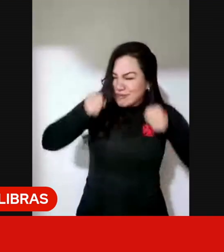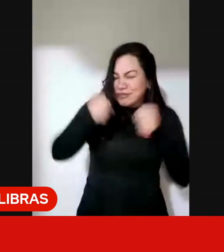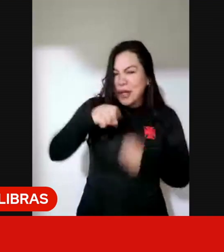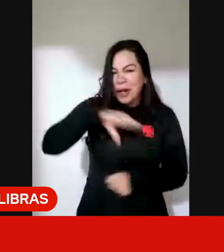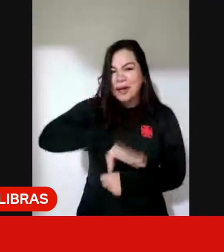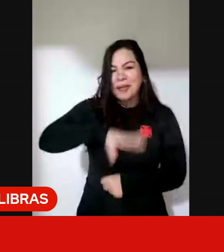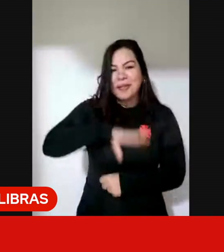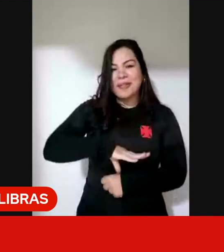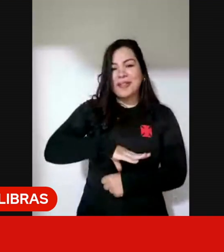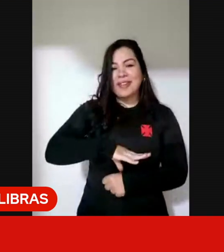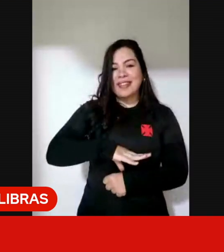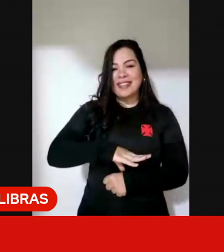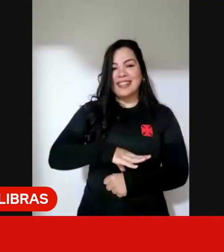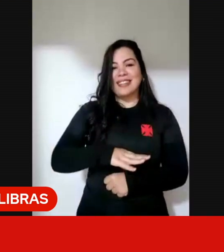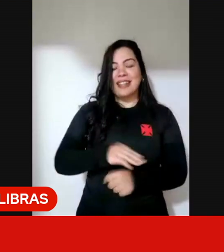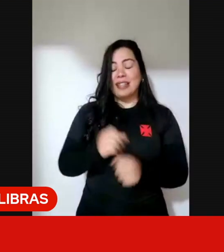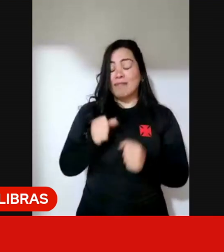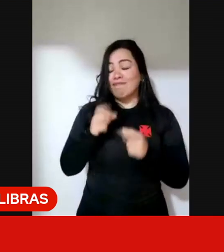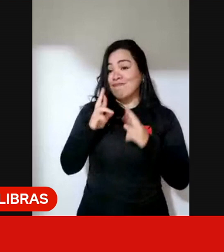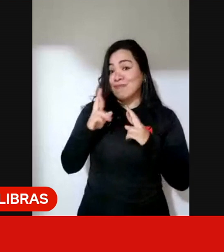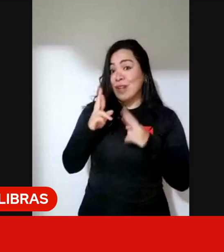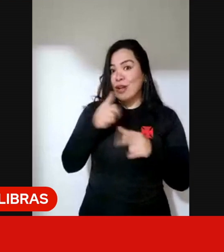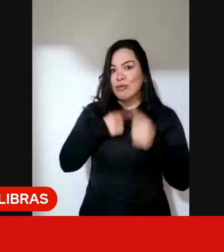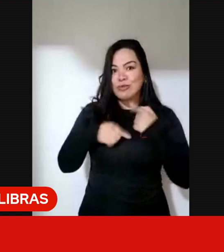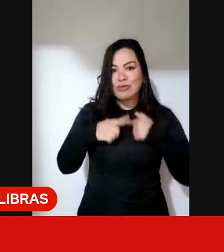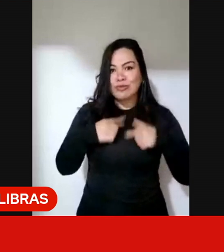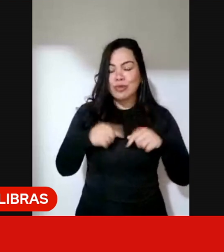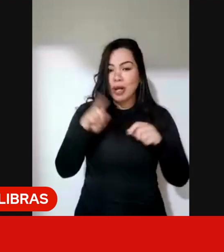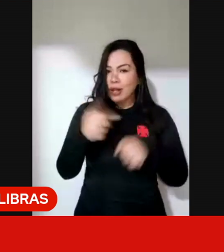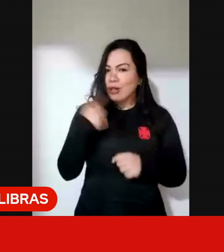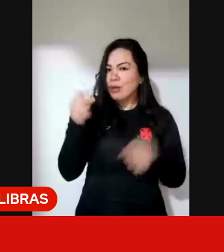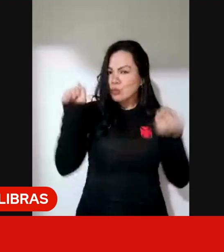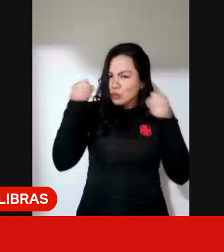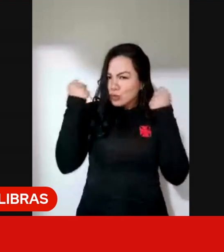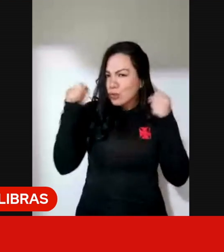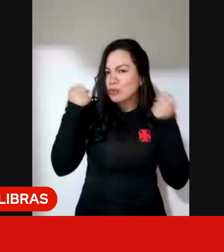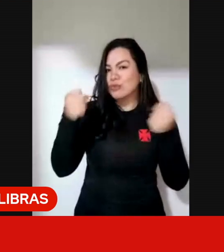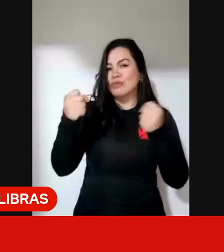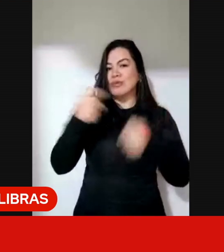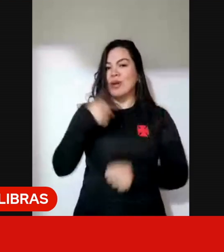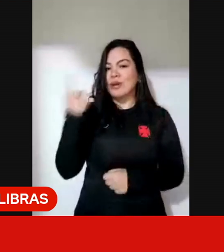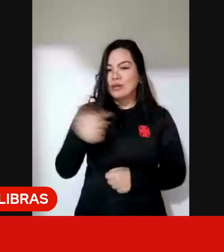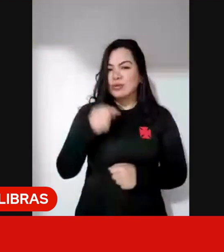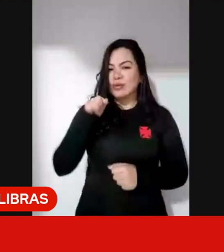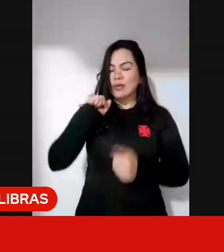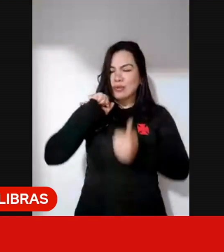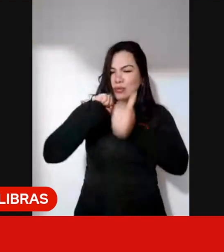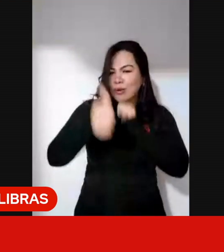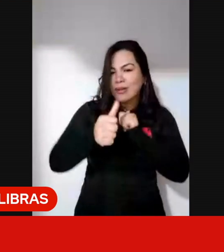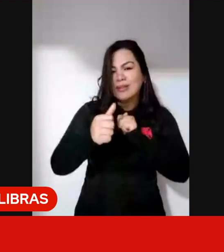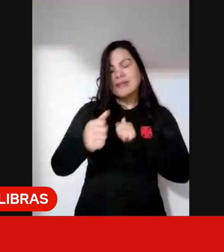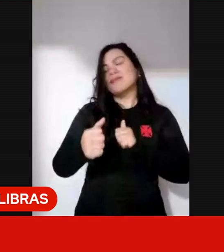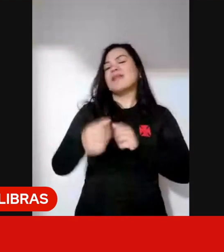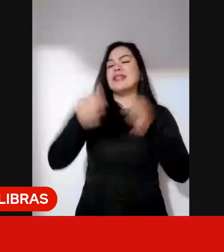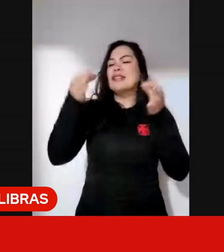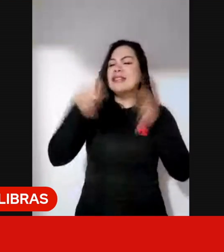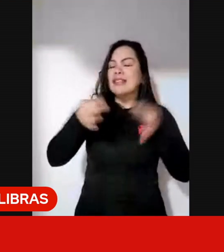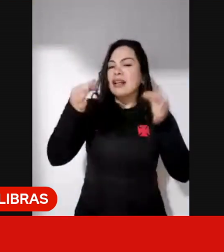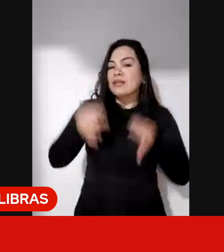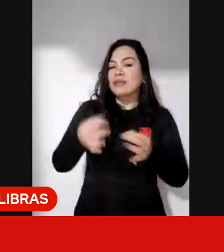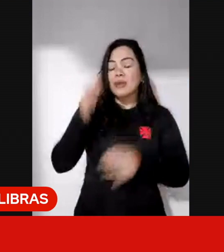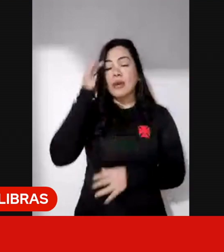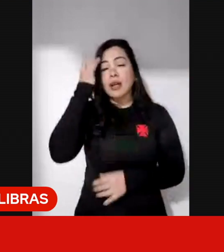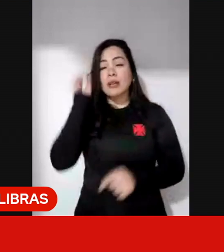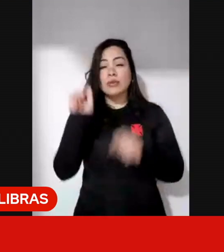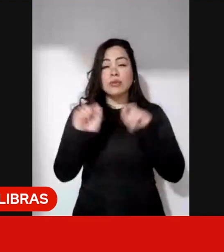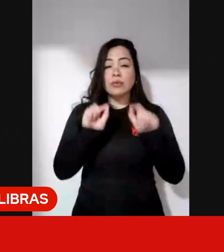e eu nem esperava. E é um esporte, é o nosso esporte, né? O nosso esporte tradicional, estatutário. Então, acho que,